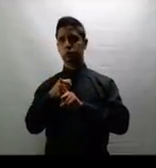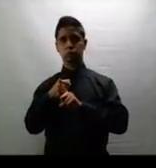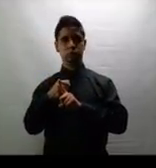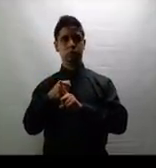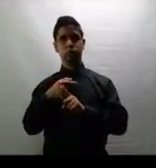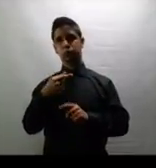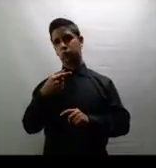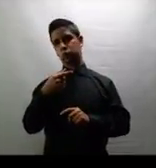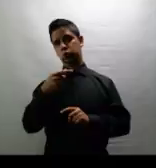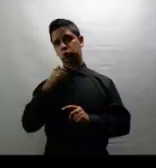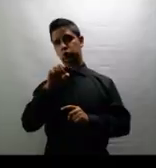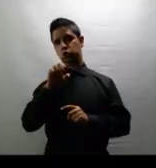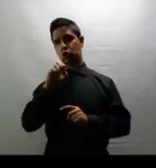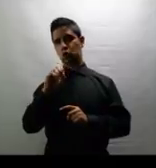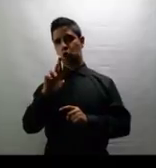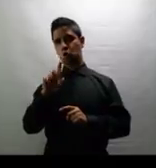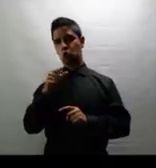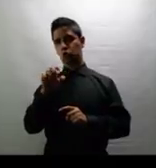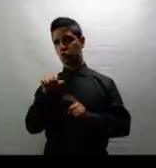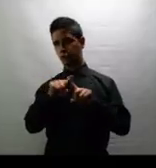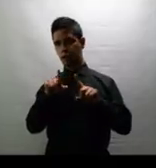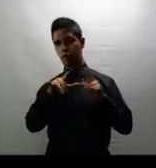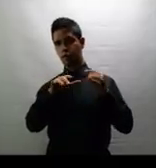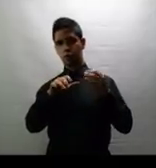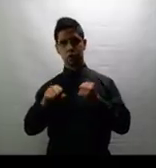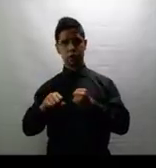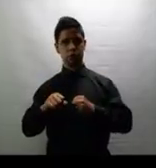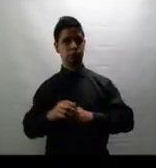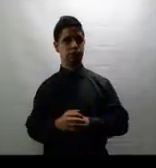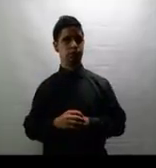fue bastante fuerte